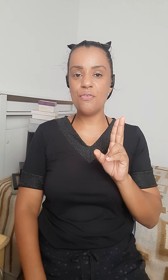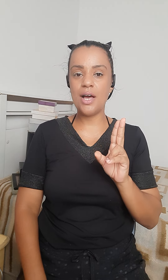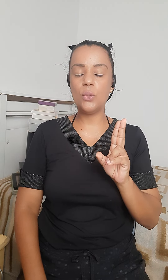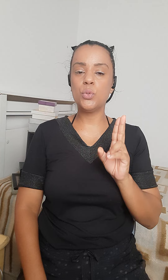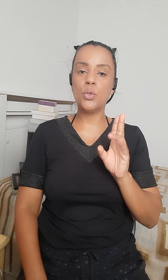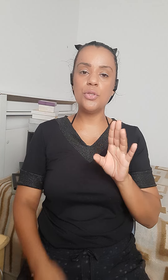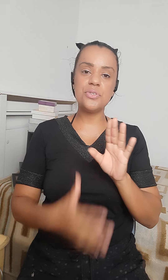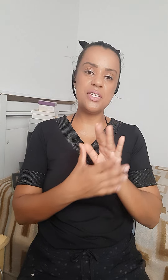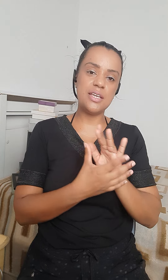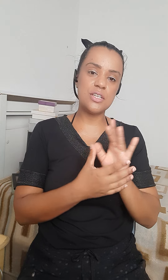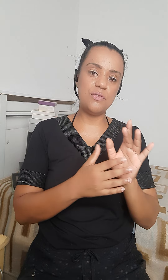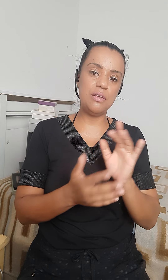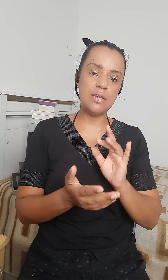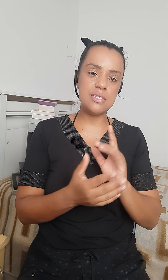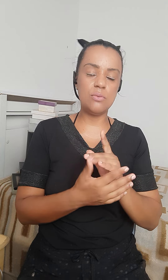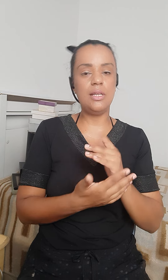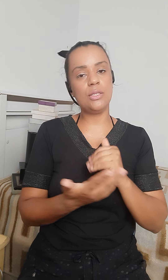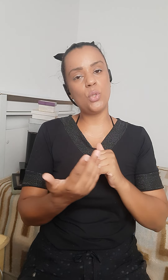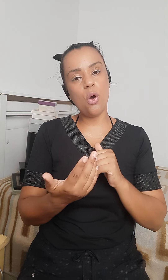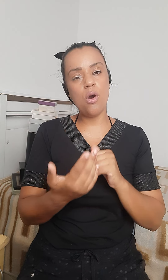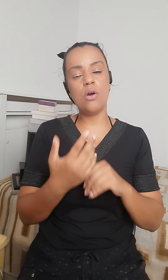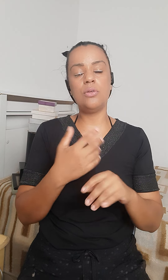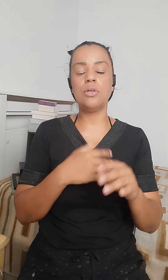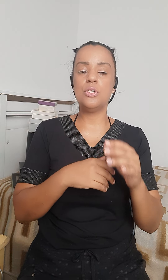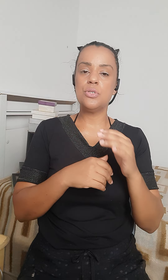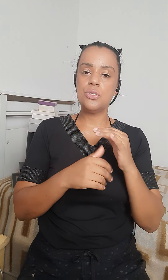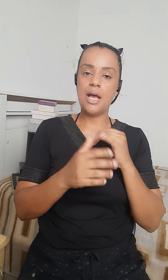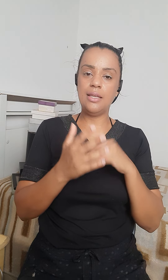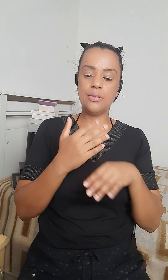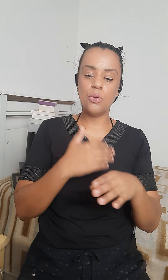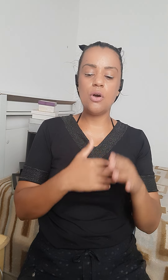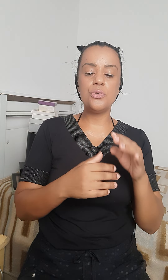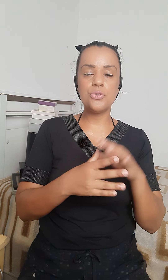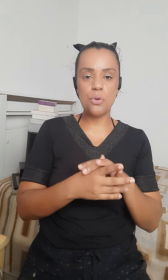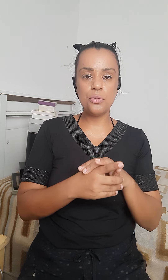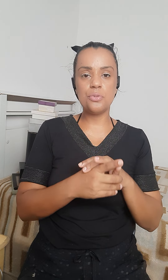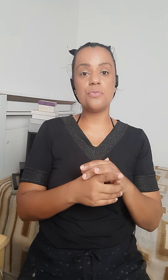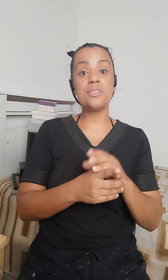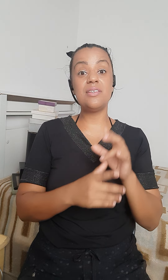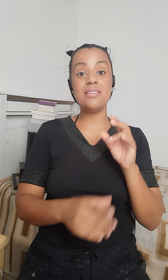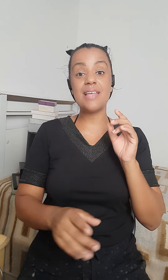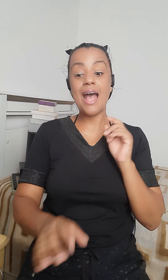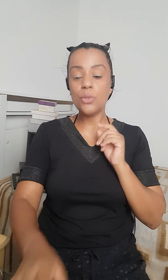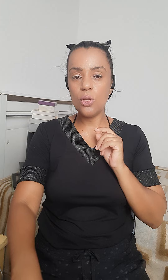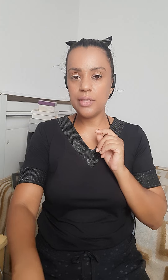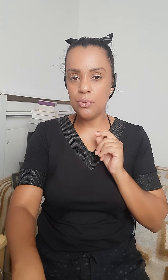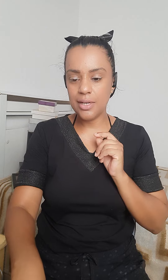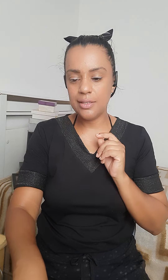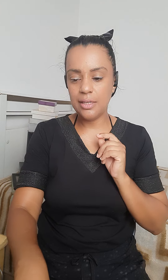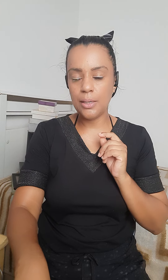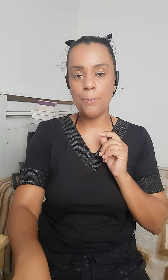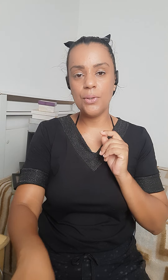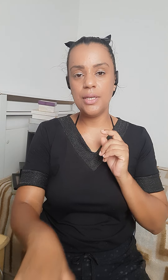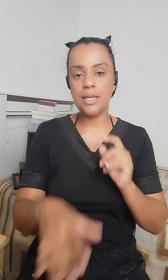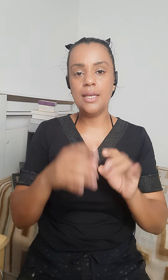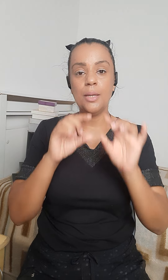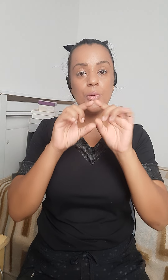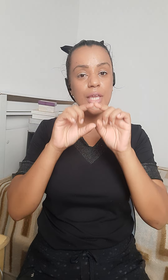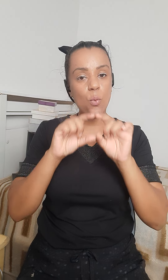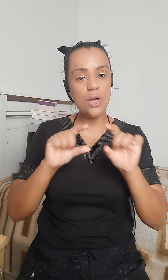falo, todos os sinais que eu venho trazendo aleatórios, soltos, vocês anotem no caderninho. Por quê? Porque quando a